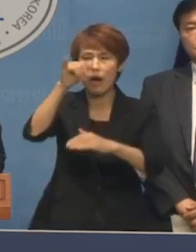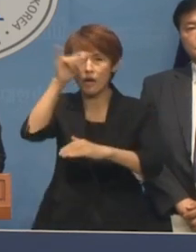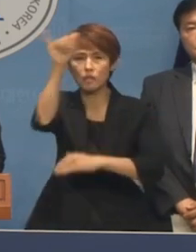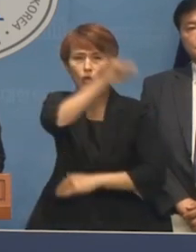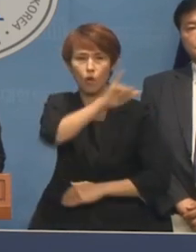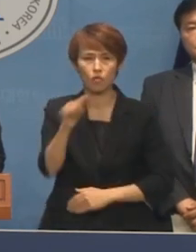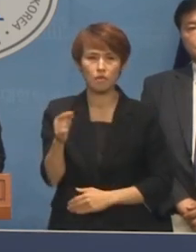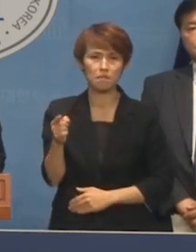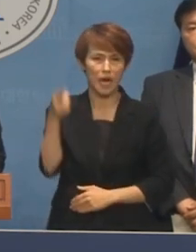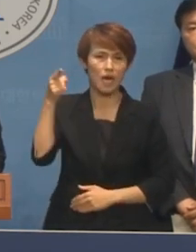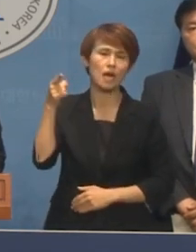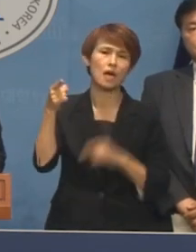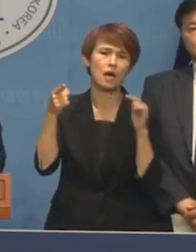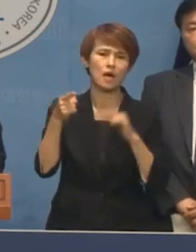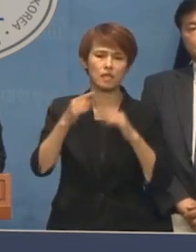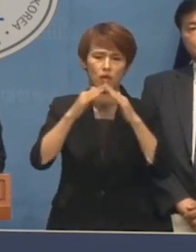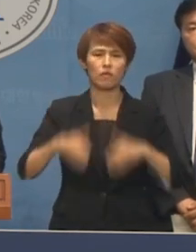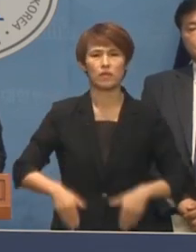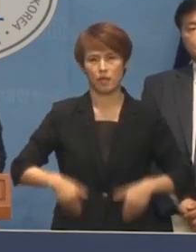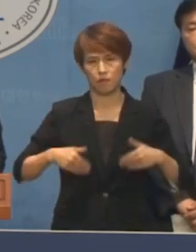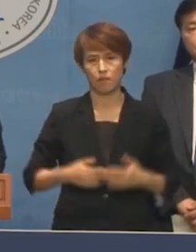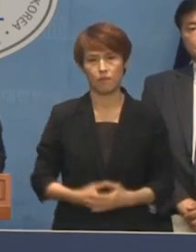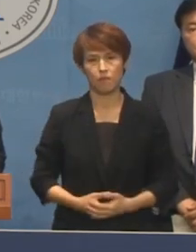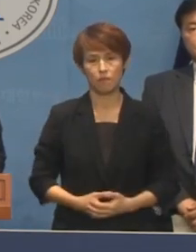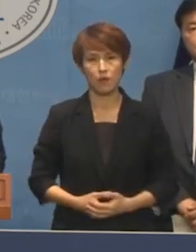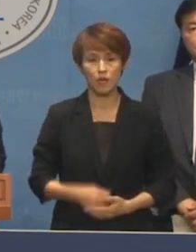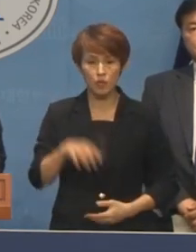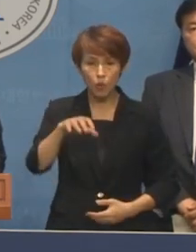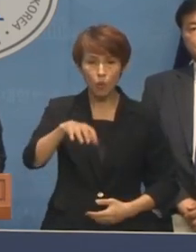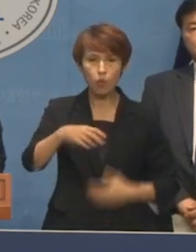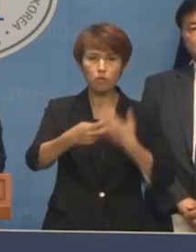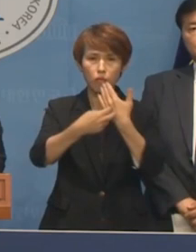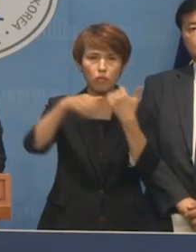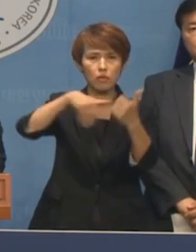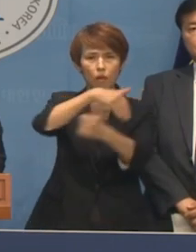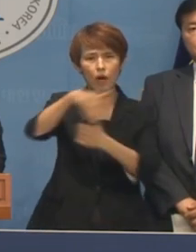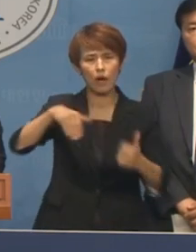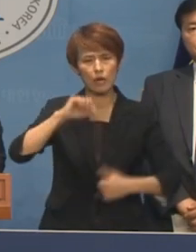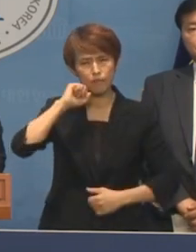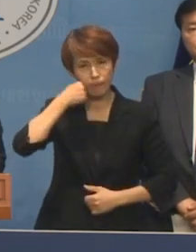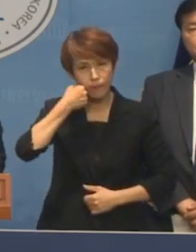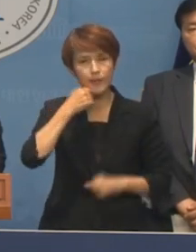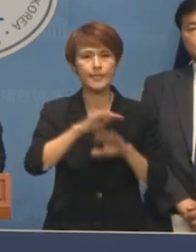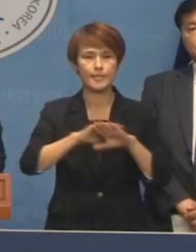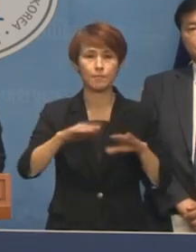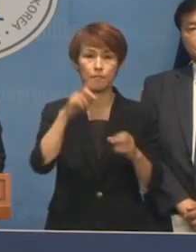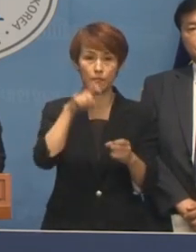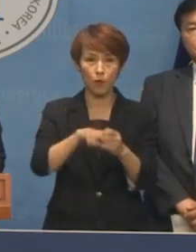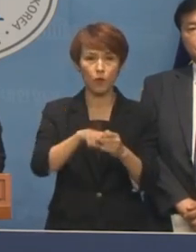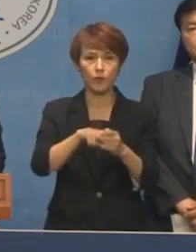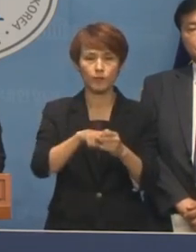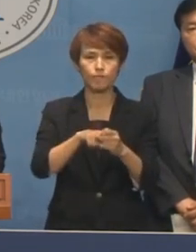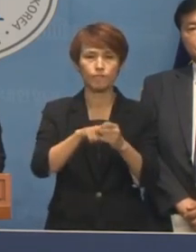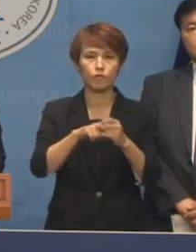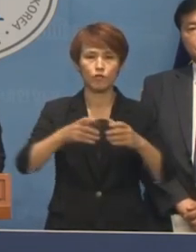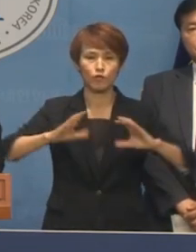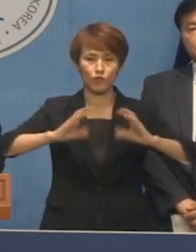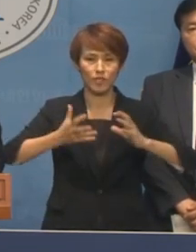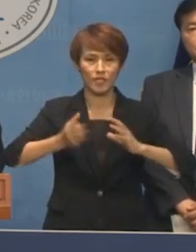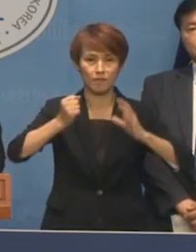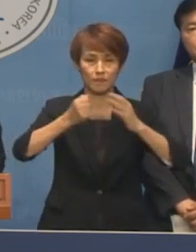높습니다. 이와 같이 전남의 열악한 의료 여건을 개선하기 위해 전남의 수건인 국립의대